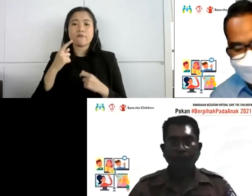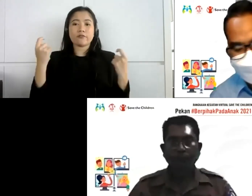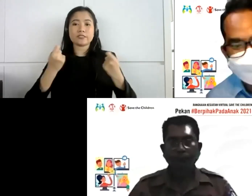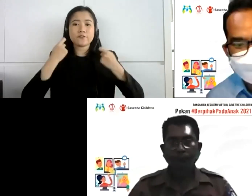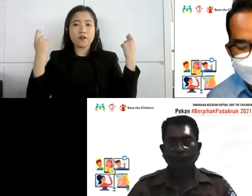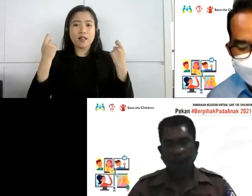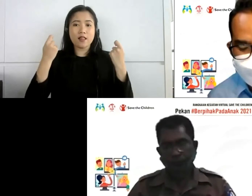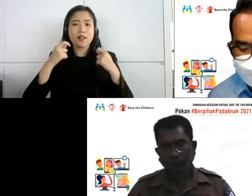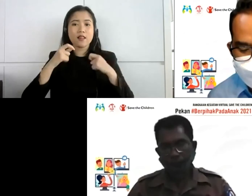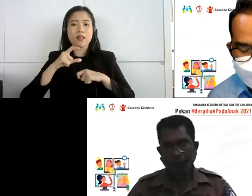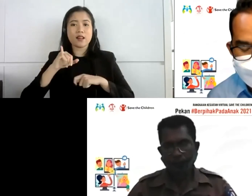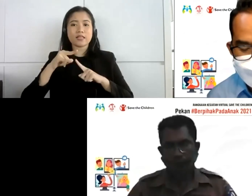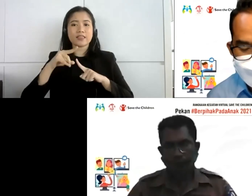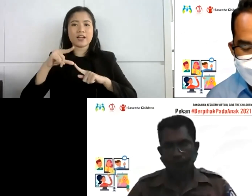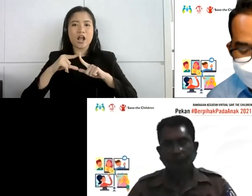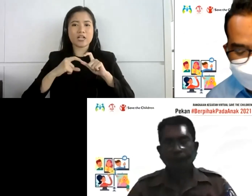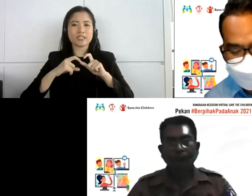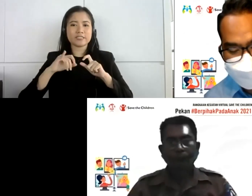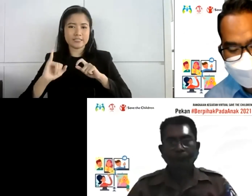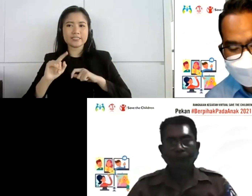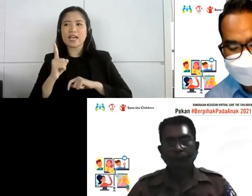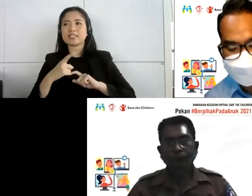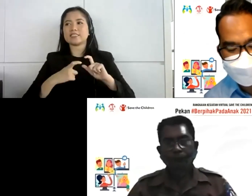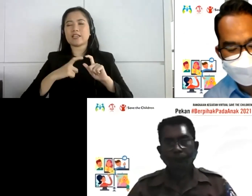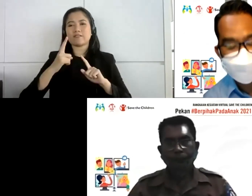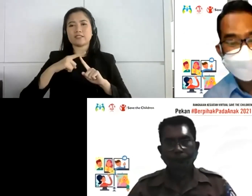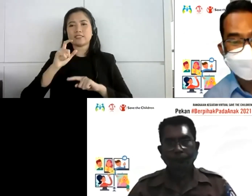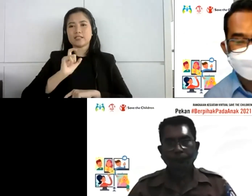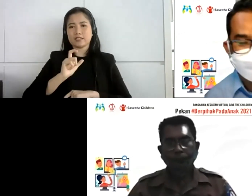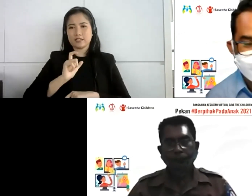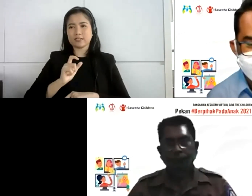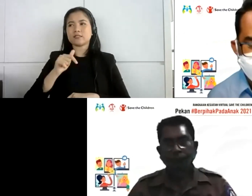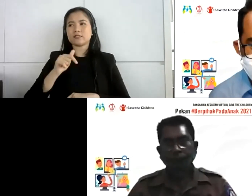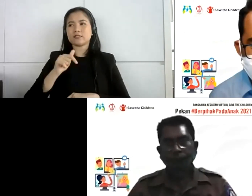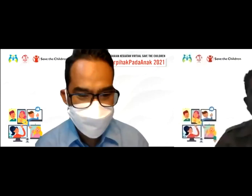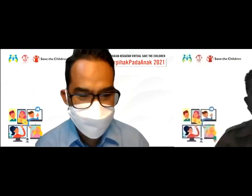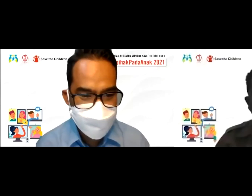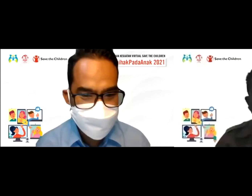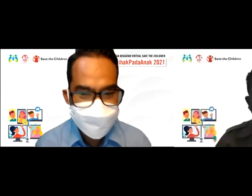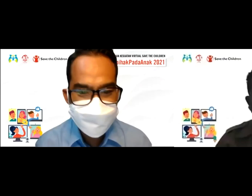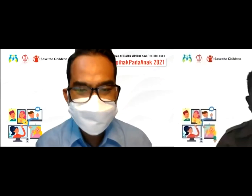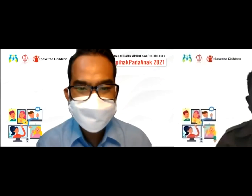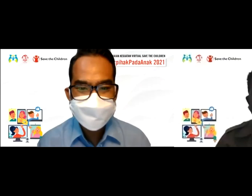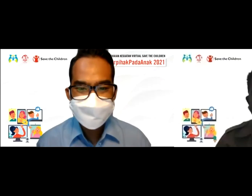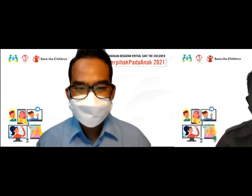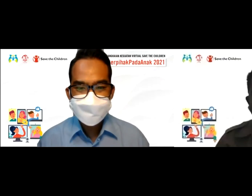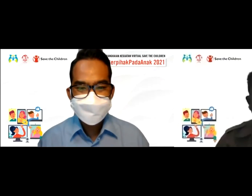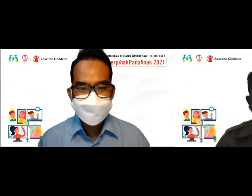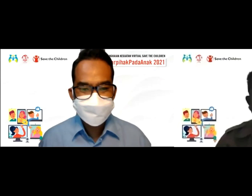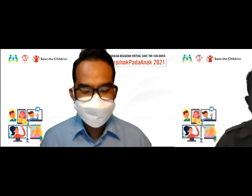Save the Children yang dampaknya mungkin terasa pada tingkat literasi anak di masa pandemi. Silakan, Pak.